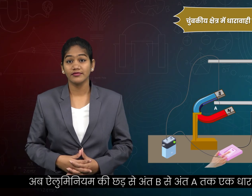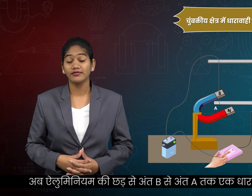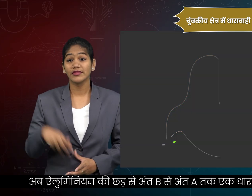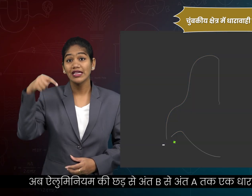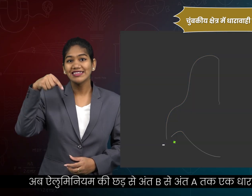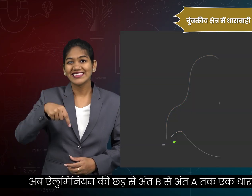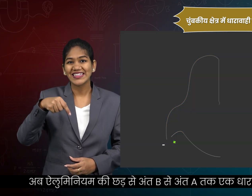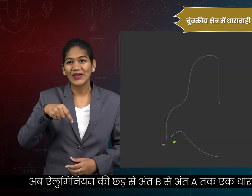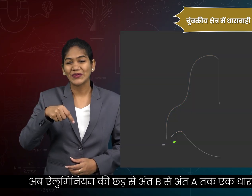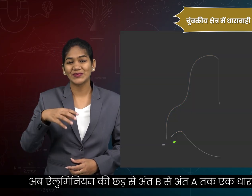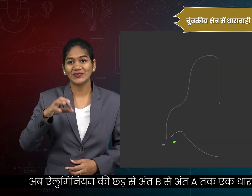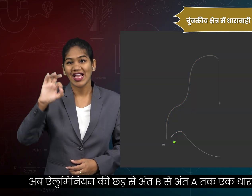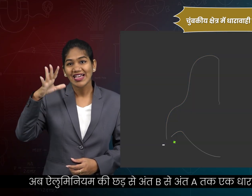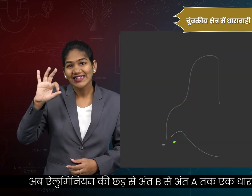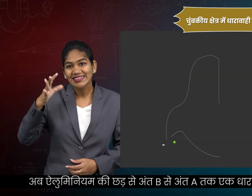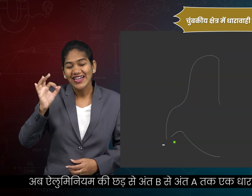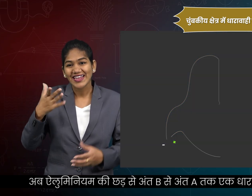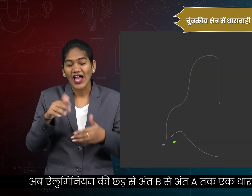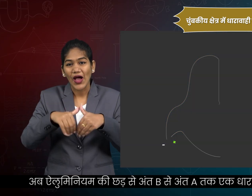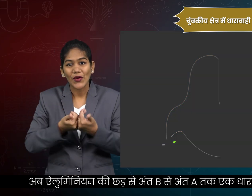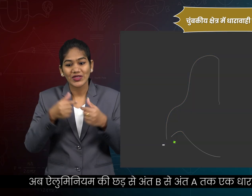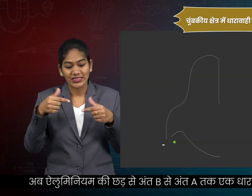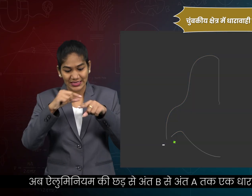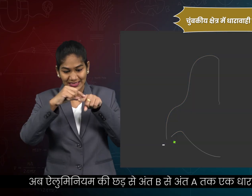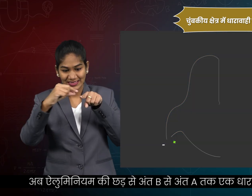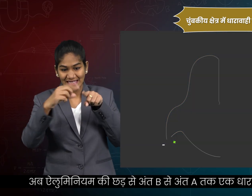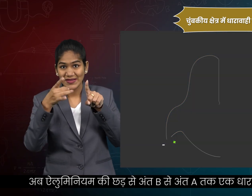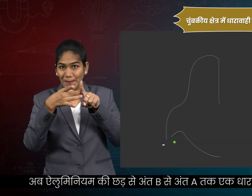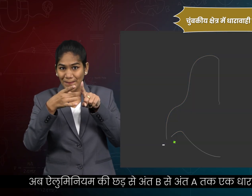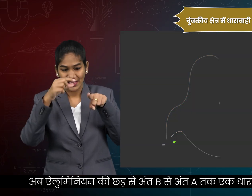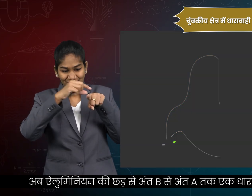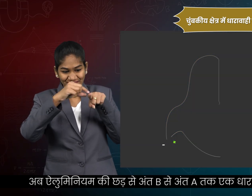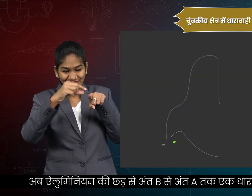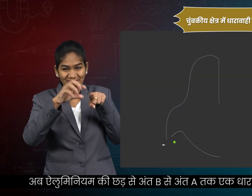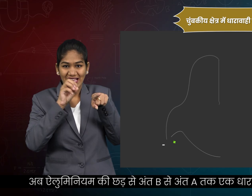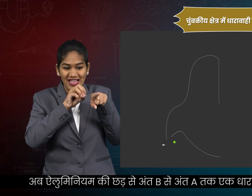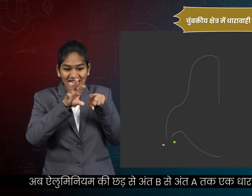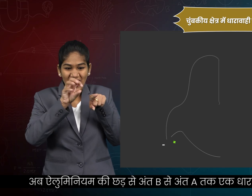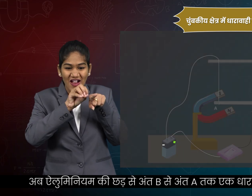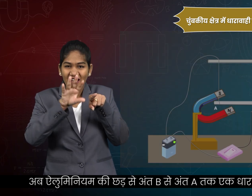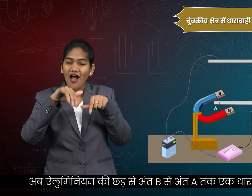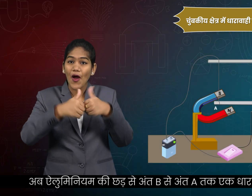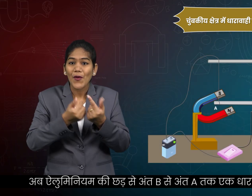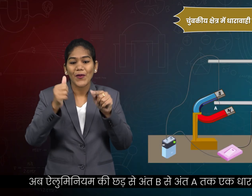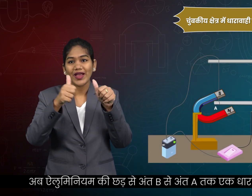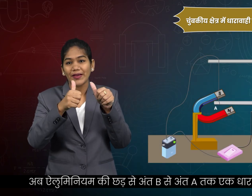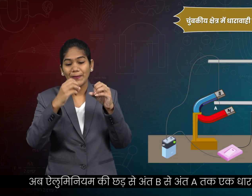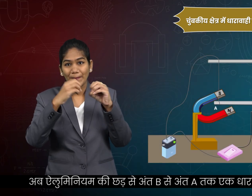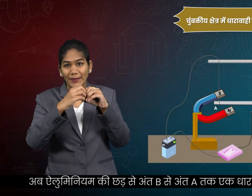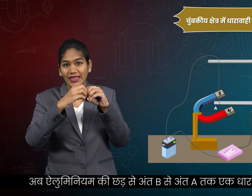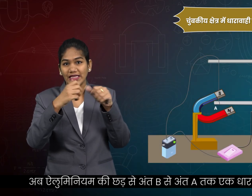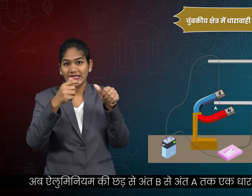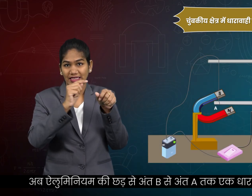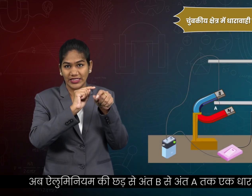अब एल्यूमीनियम की छड़ से अंत B से अंत A तक एक धारा प्रवाहित कीजिए।